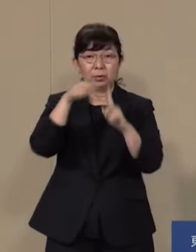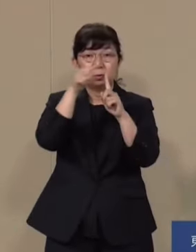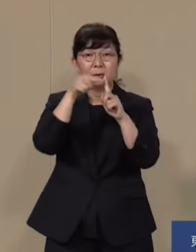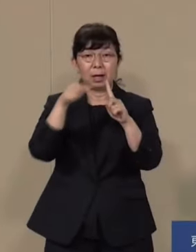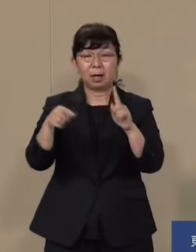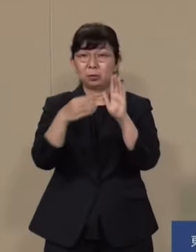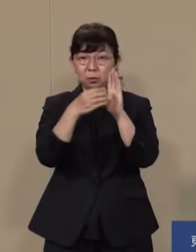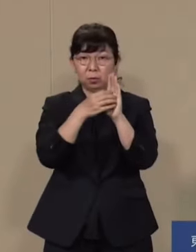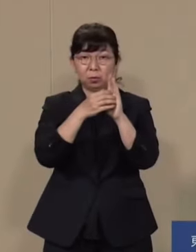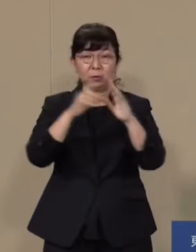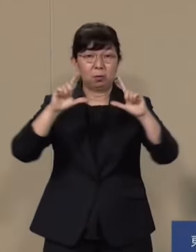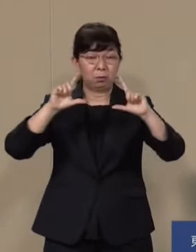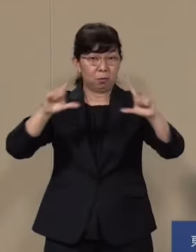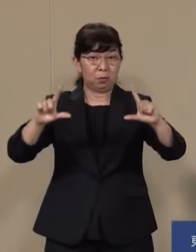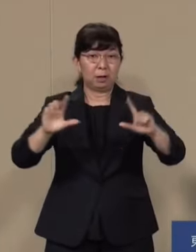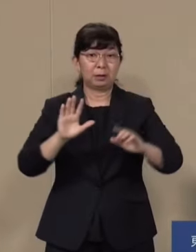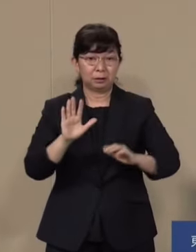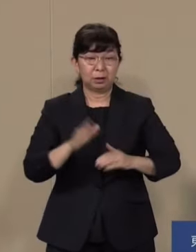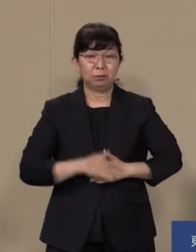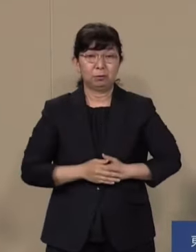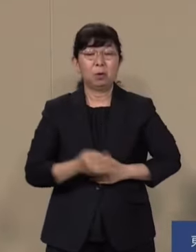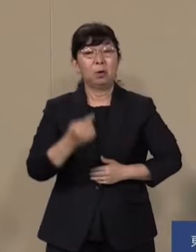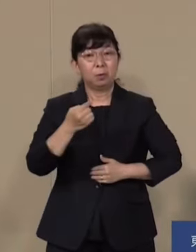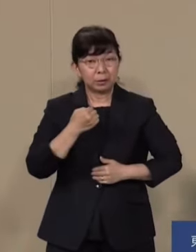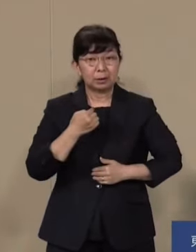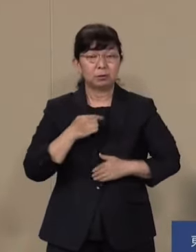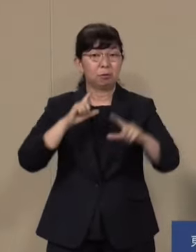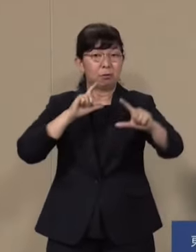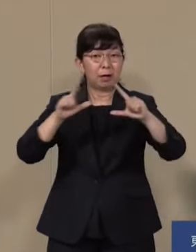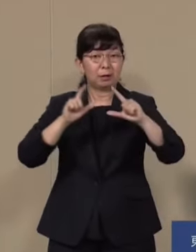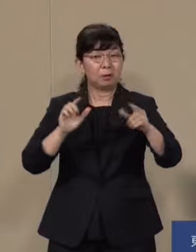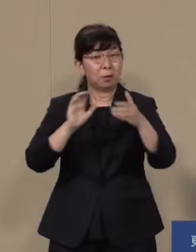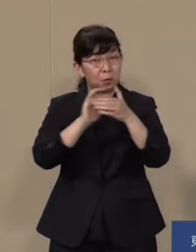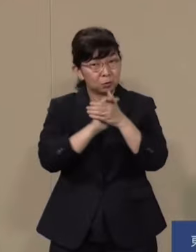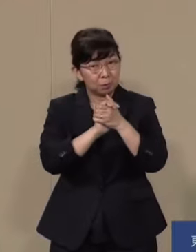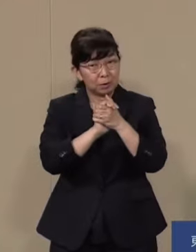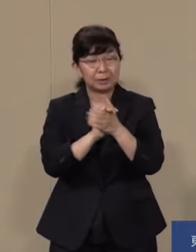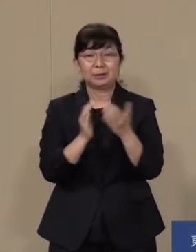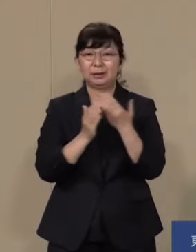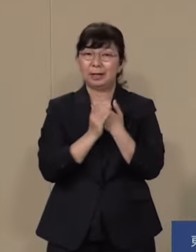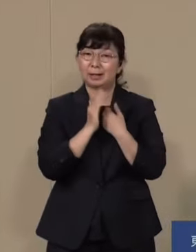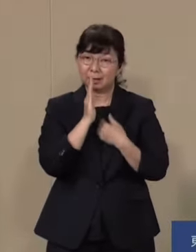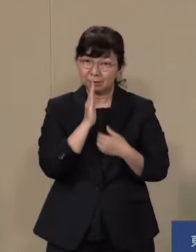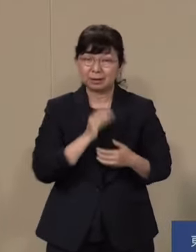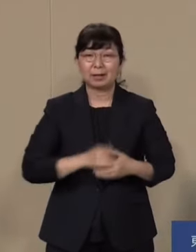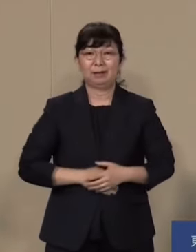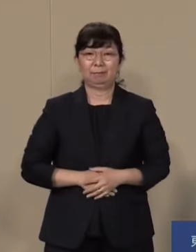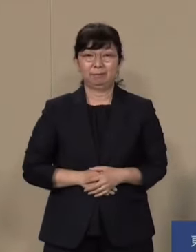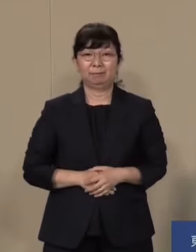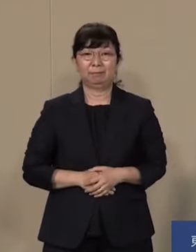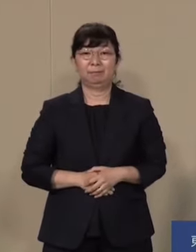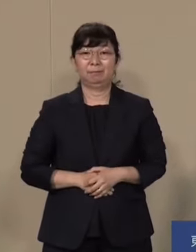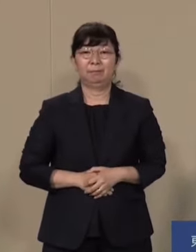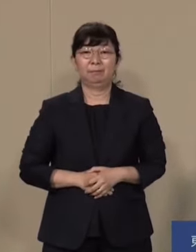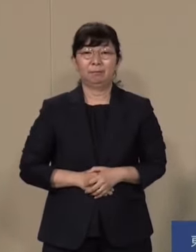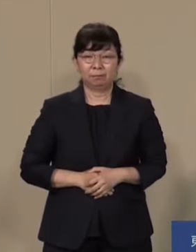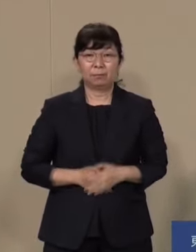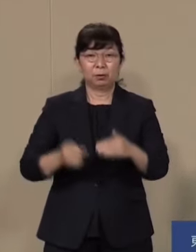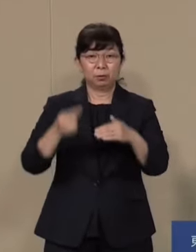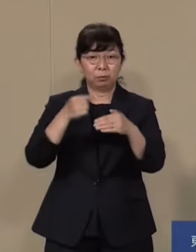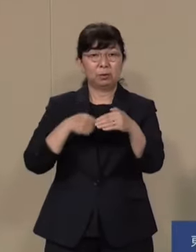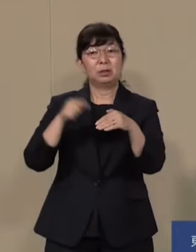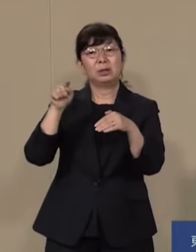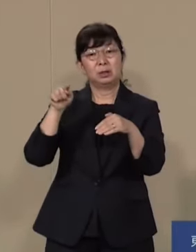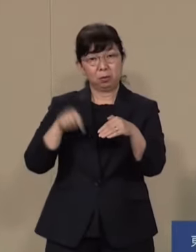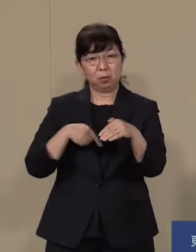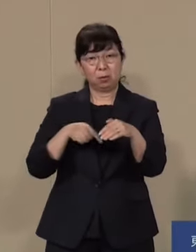公開してるので私とお友達になってくださいうち